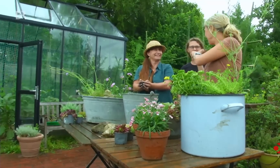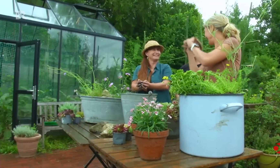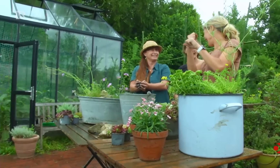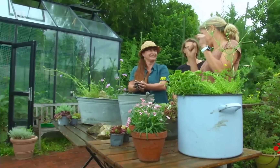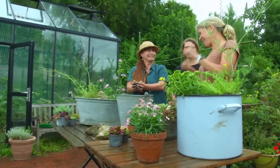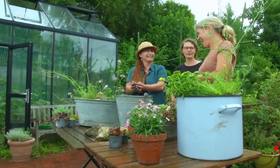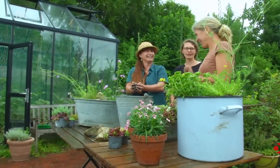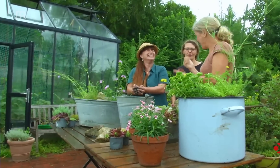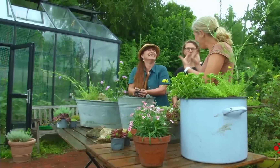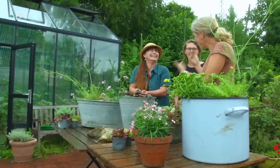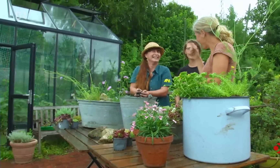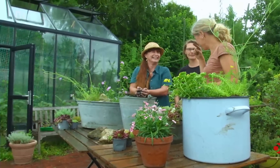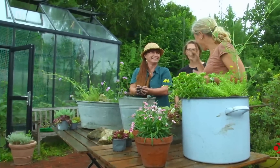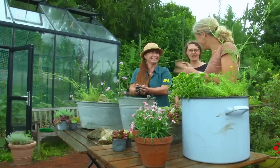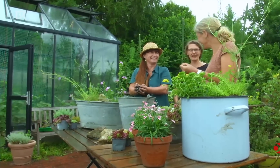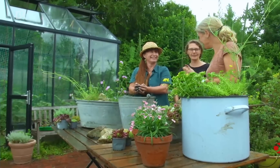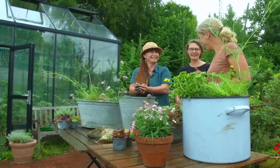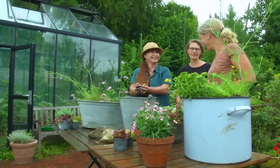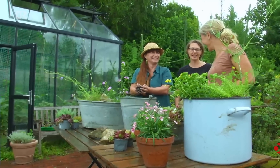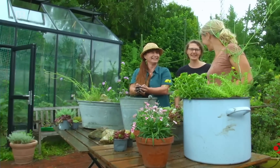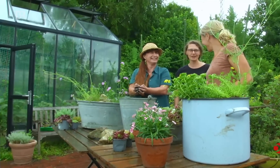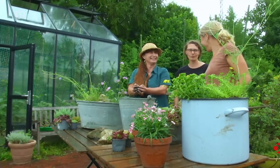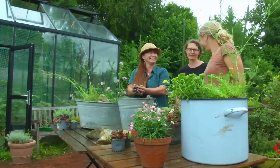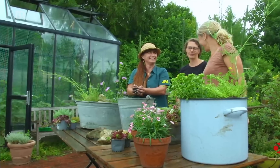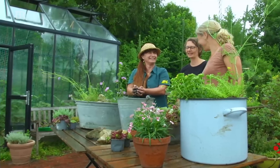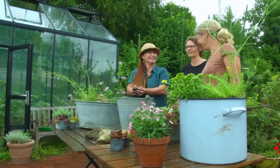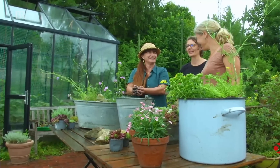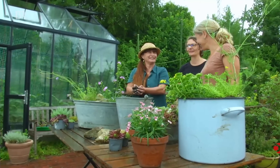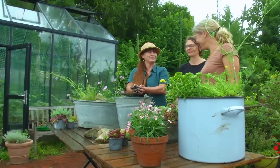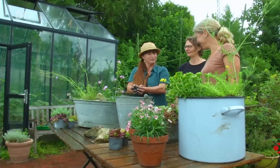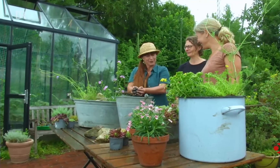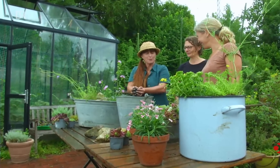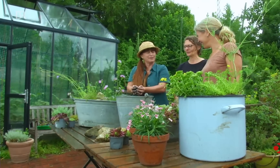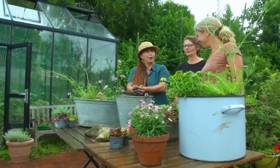das alles geht und ich freue mich, dass ich meine Schale mitnehmen kann. Das hat sicher viel Spaß gemacht. Mir auch.